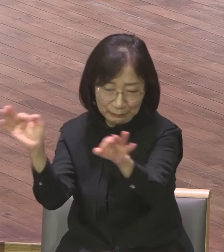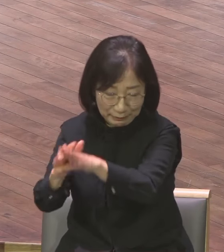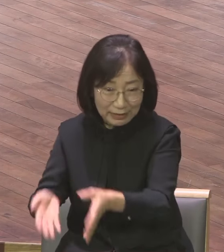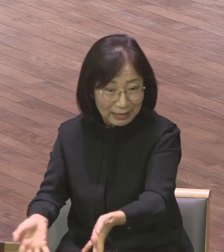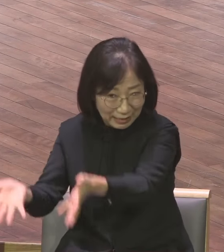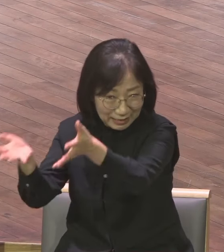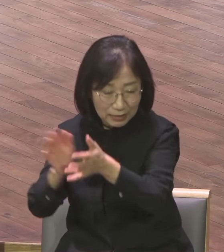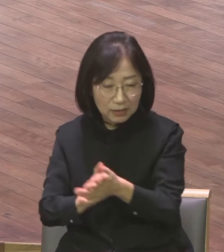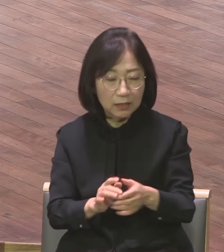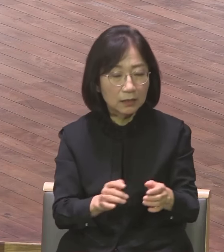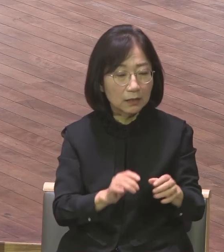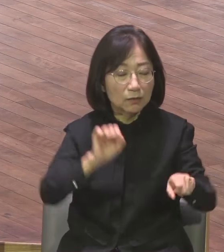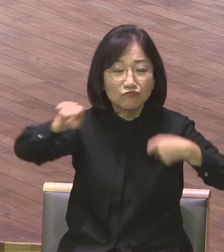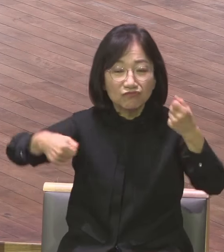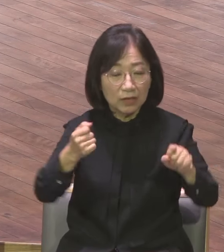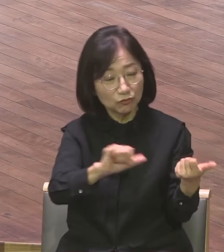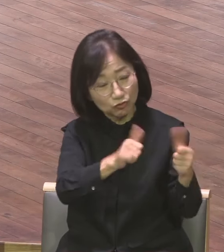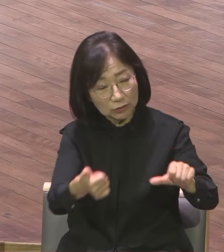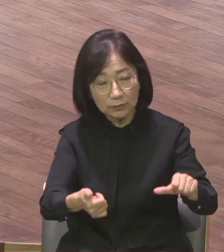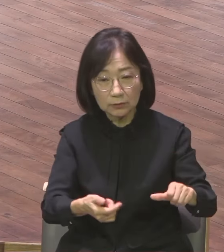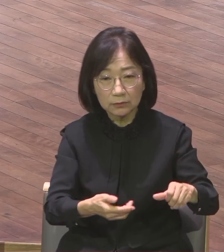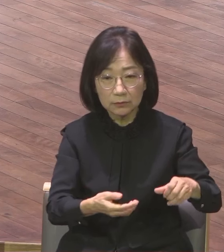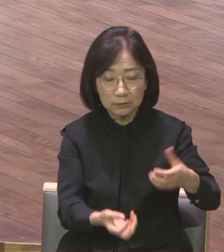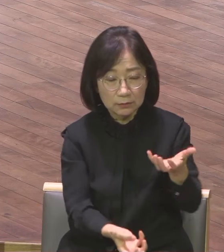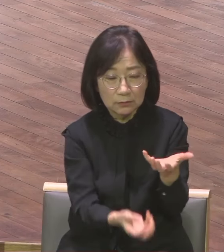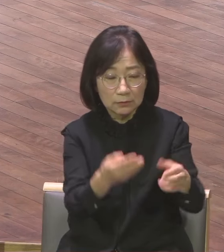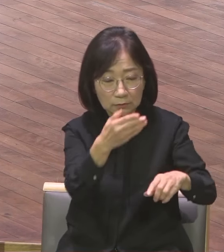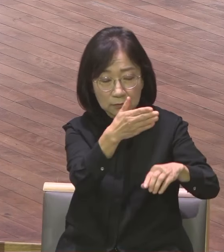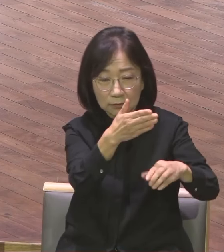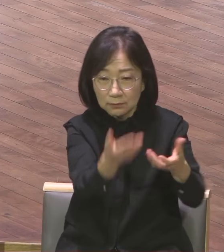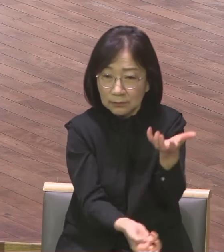있다. 자,